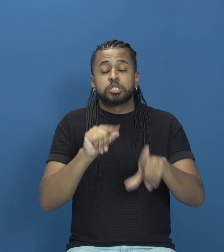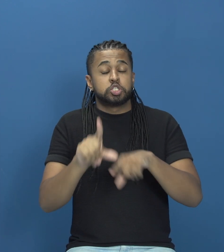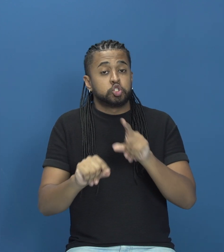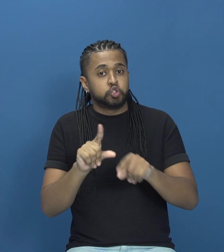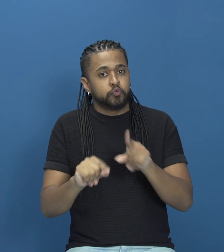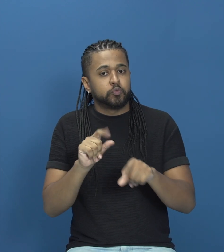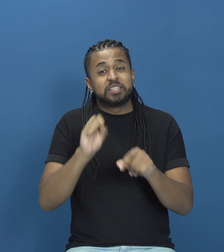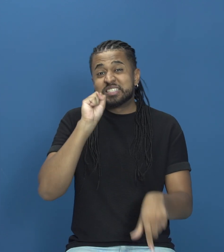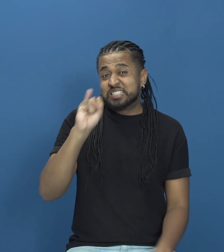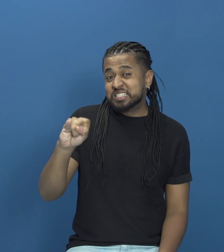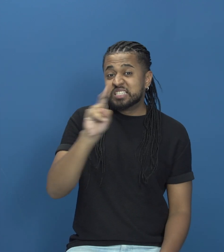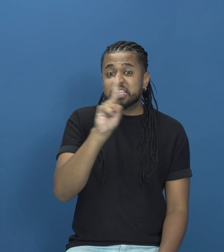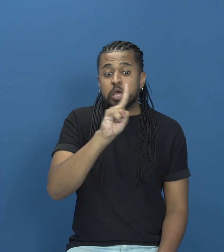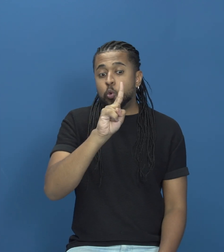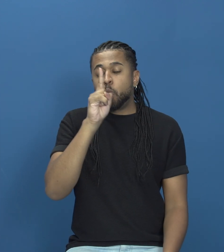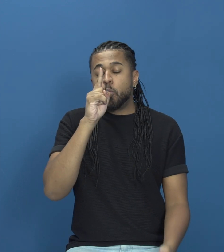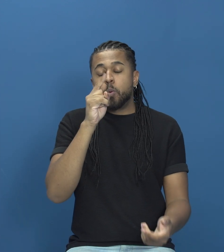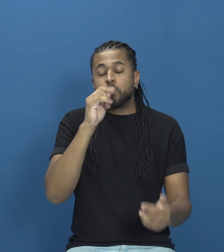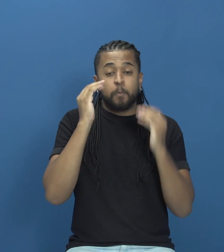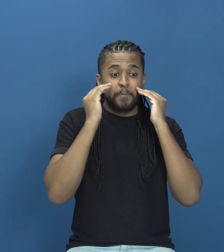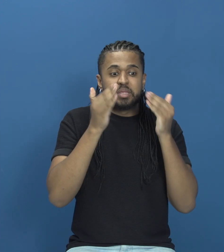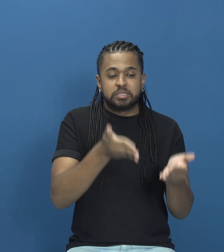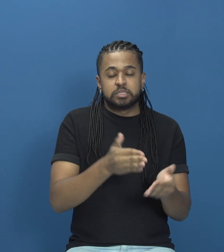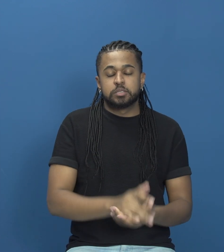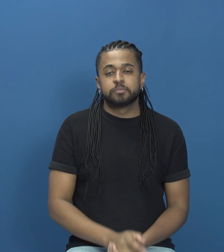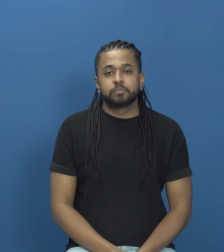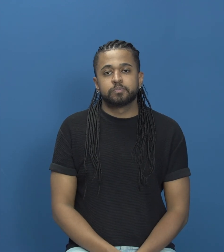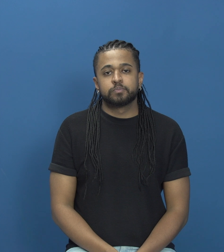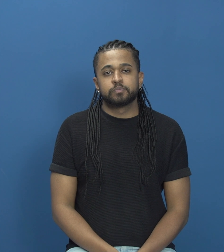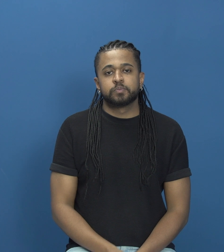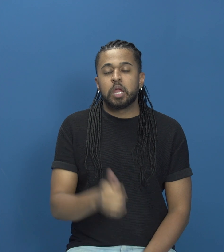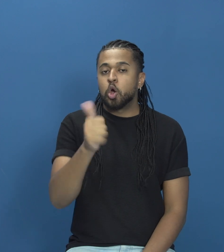seletivo em caso de não cumprimento.